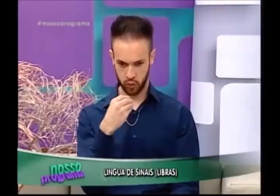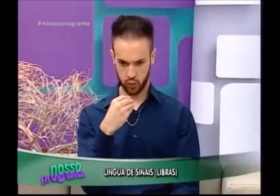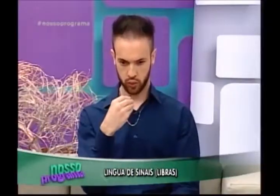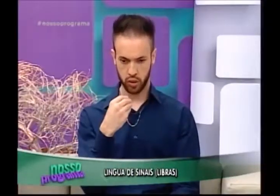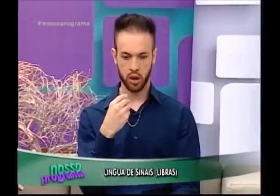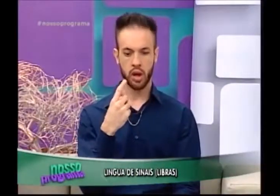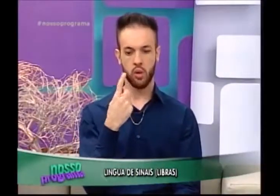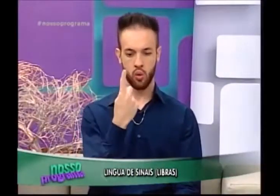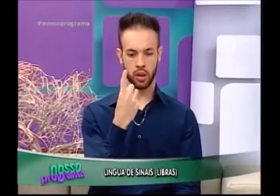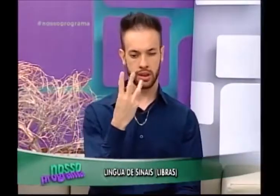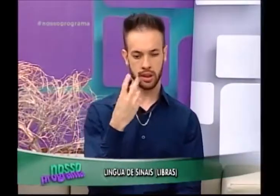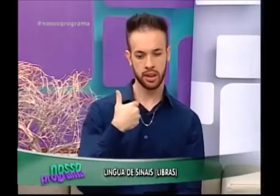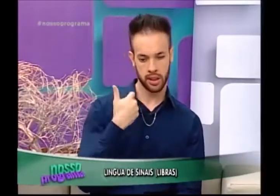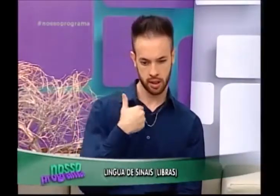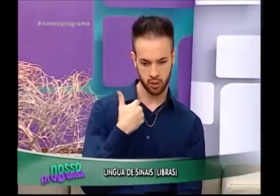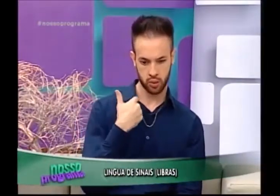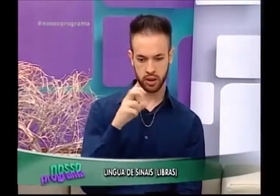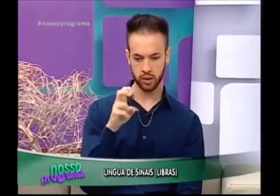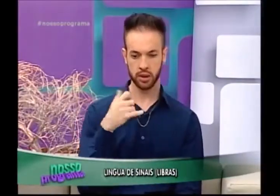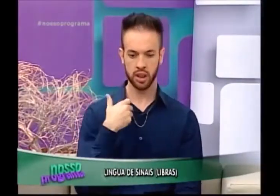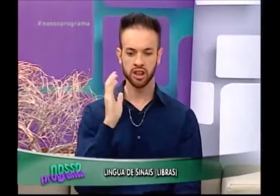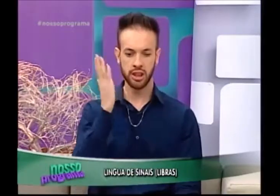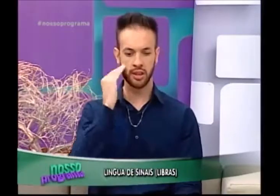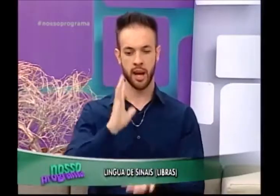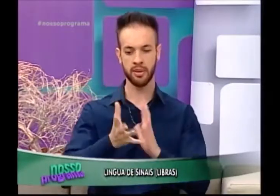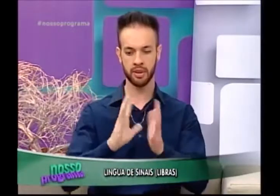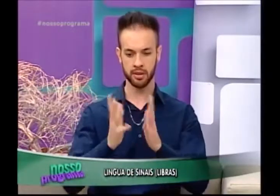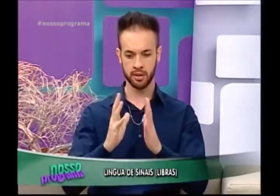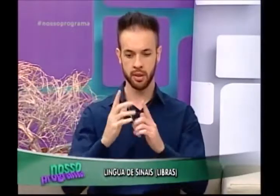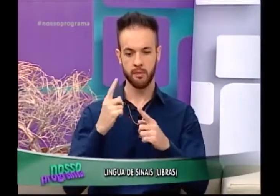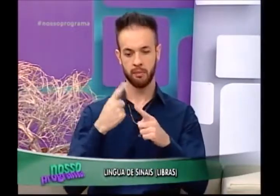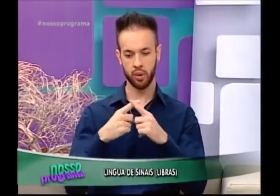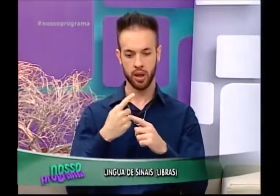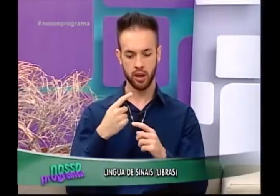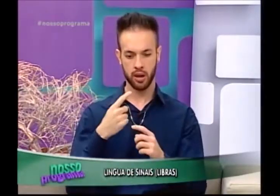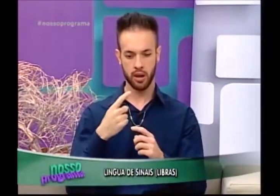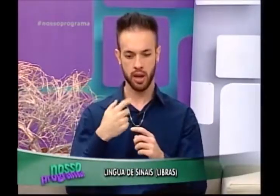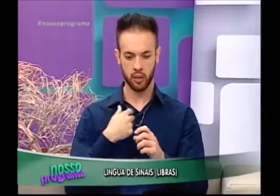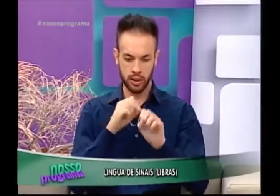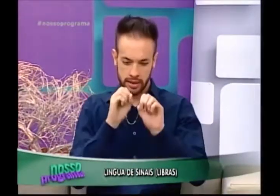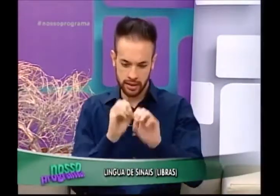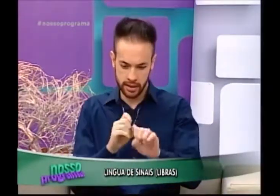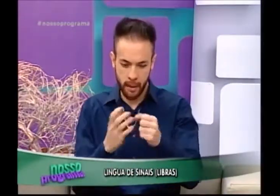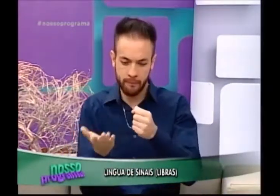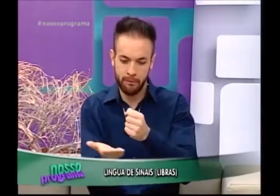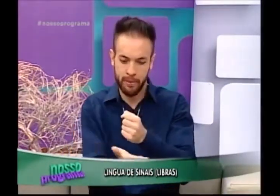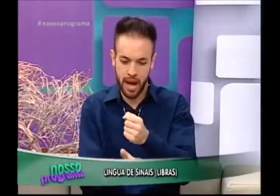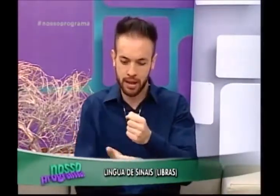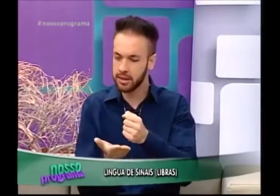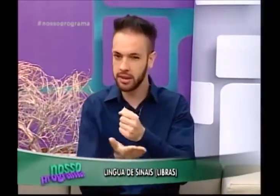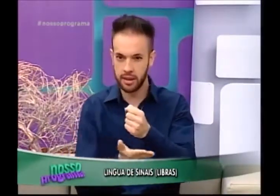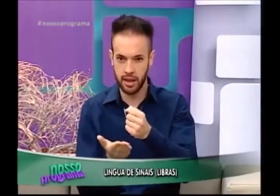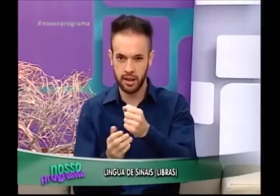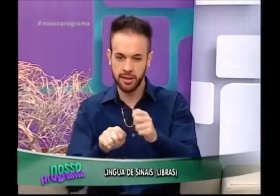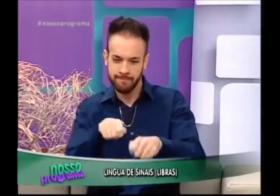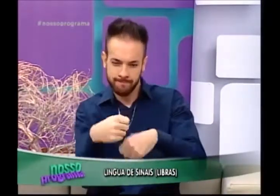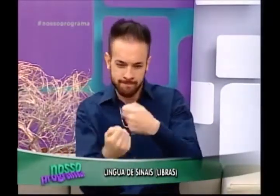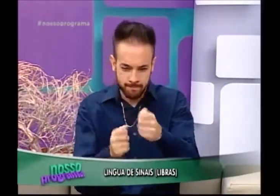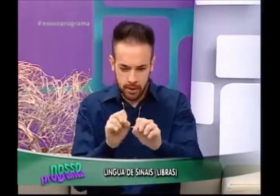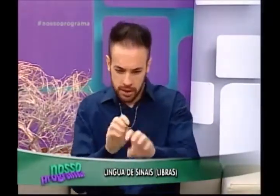Eu tenho 2 filhos, um tem 3 anos e já sabe sinais. Perfeito. Porque ensinou o básico, já foi